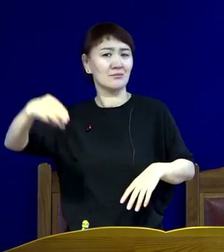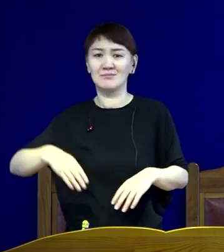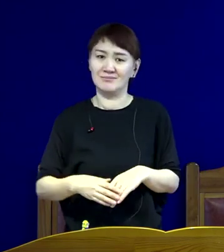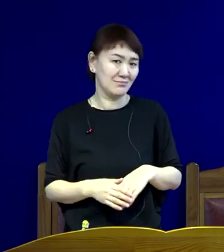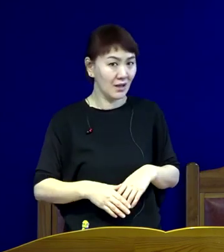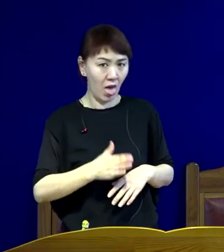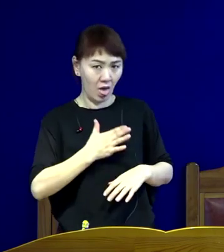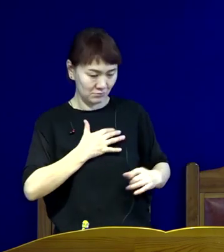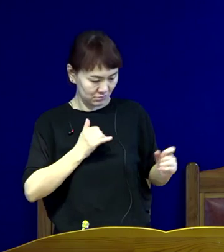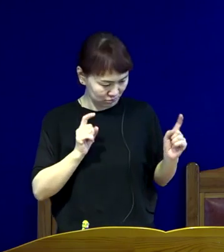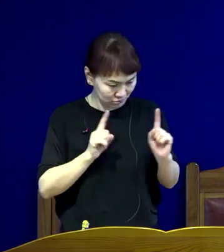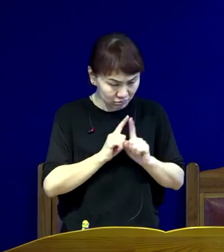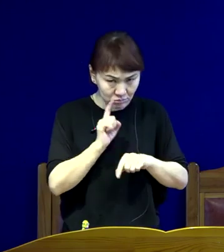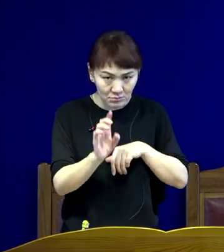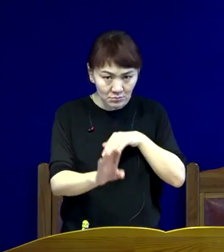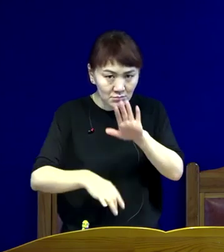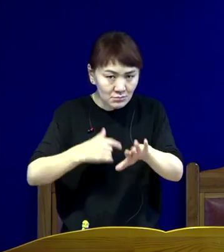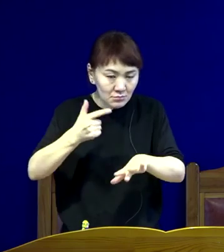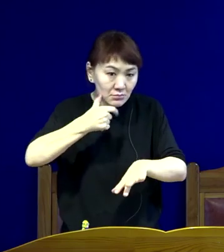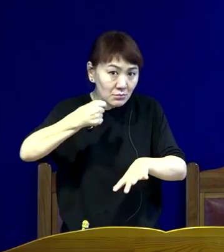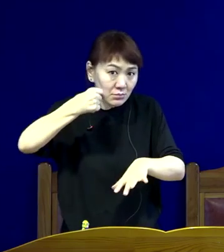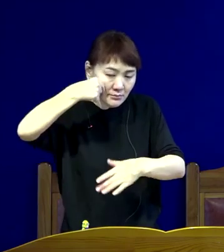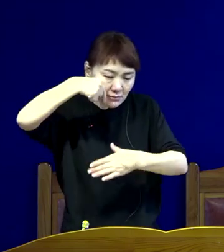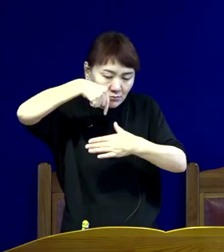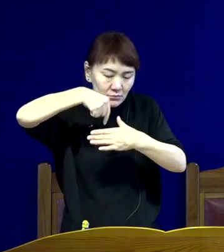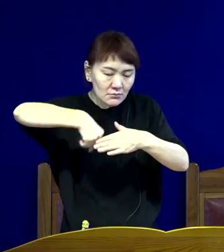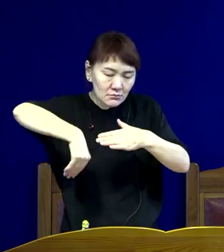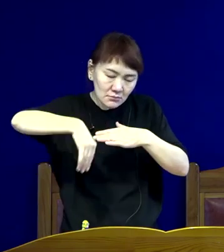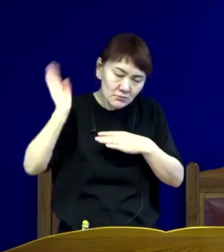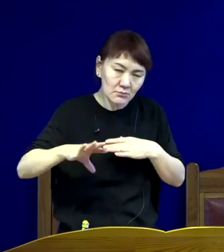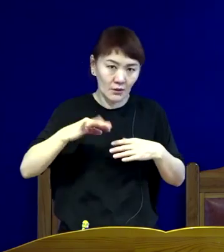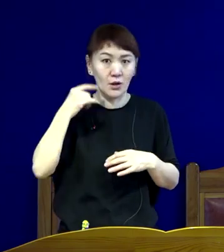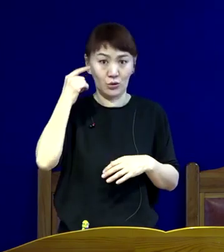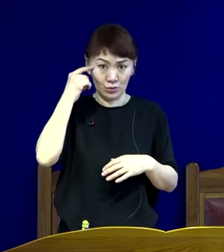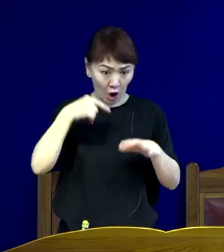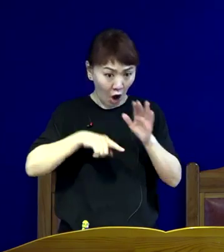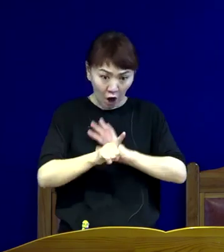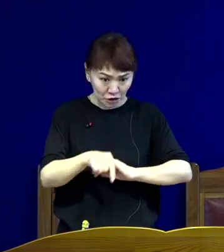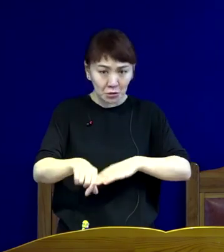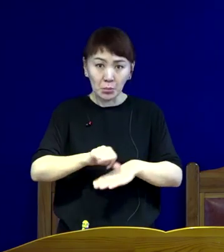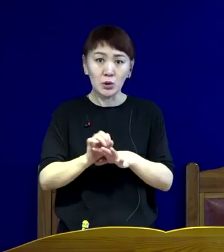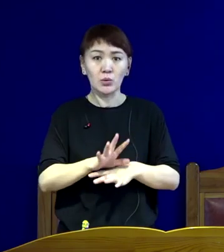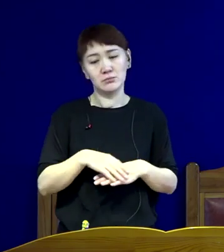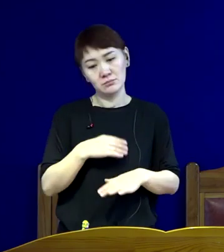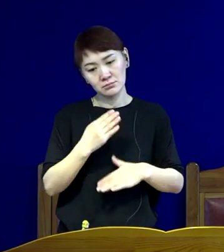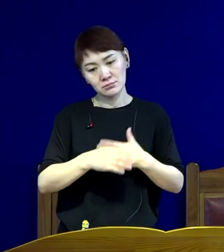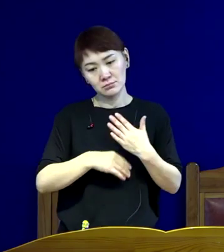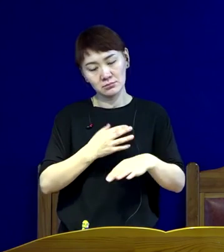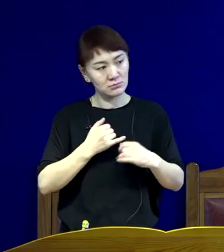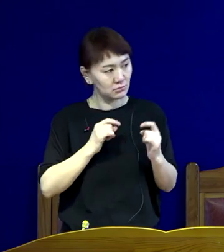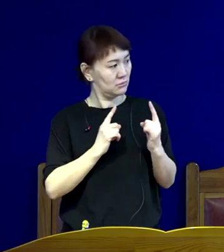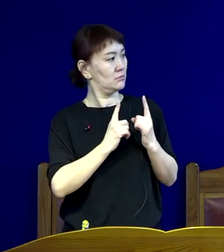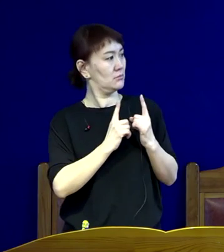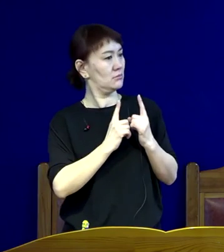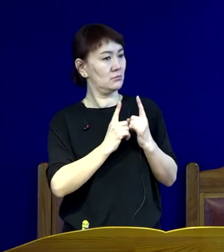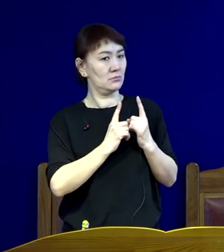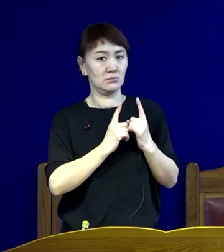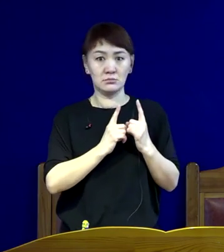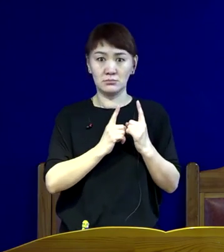бүр ясандаа тултал мэдэрдэг. Тэгэхээр одооноос эхлээ бэлдэхгүй авах юм бол аз жаргалтай гэр бүл